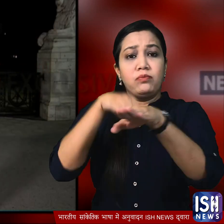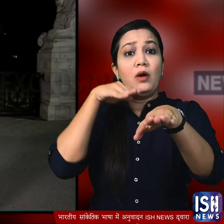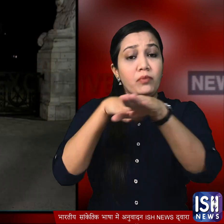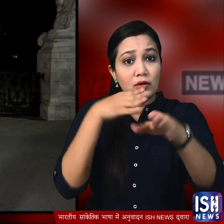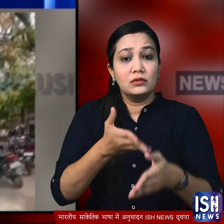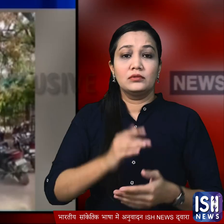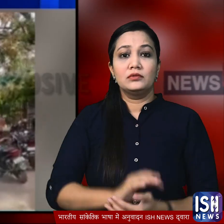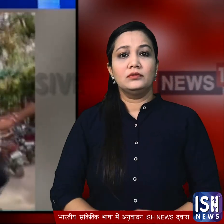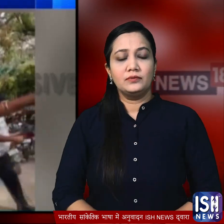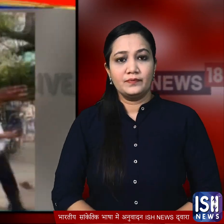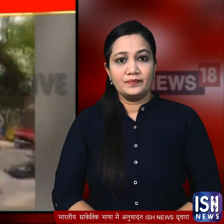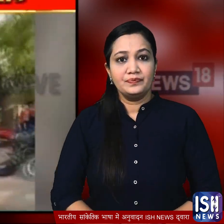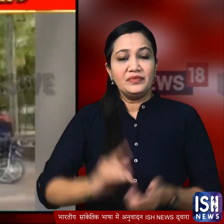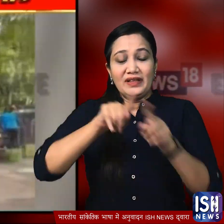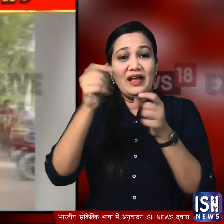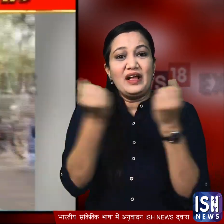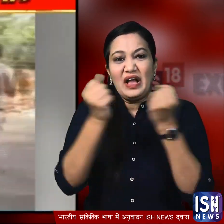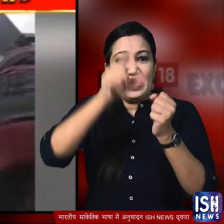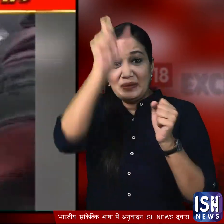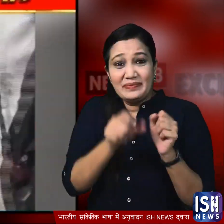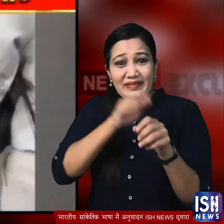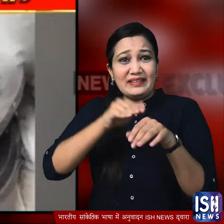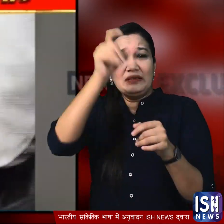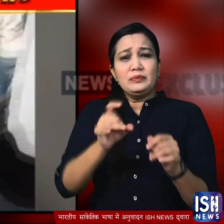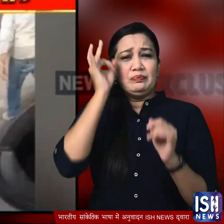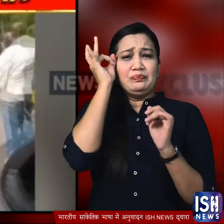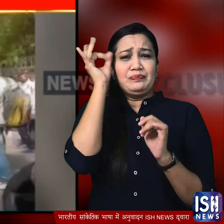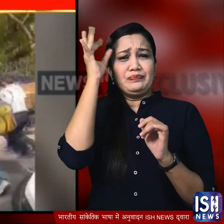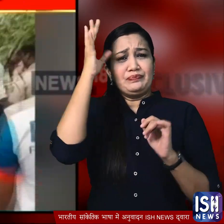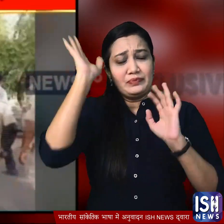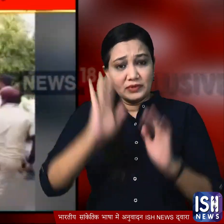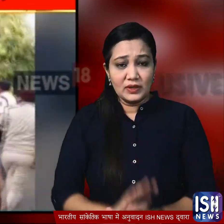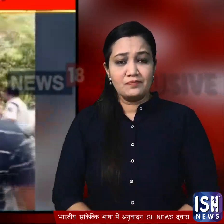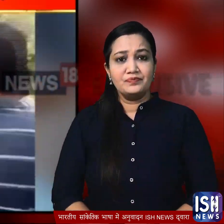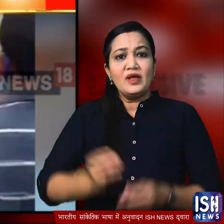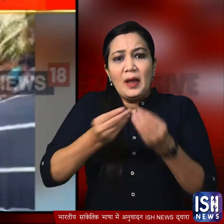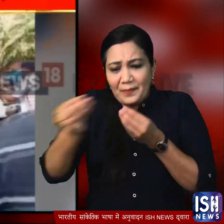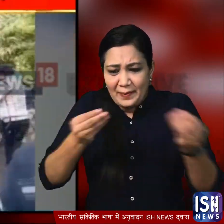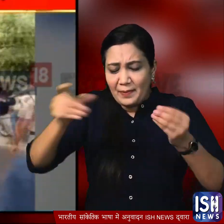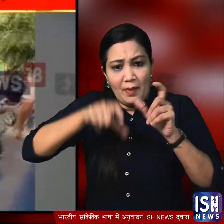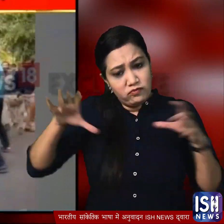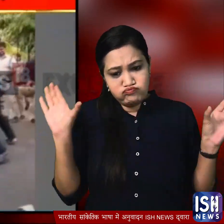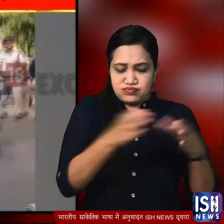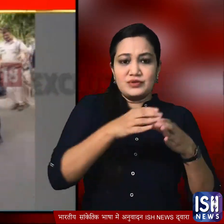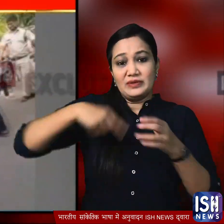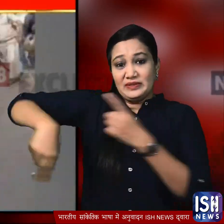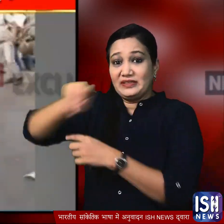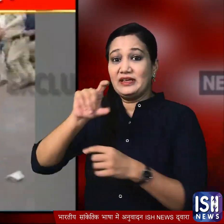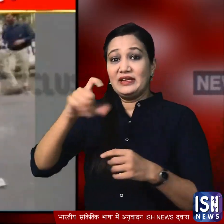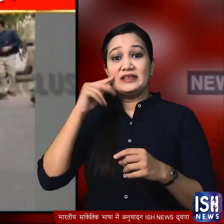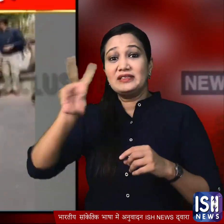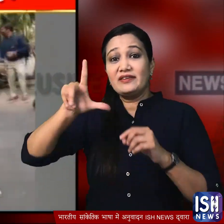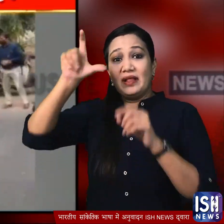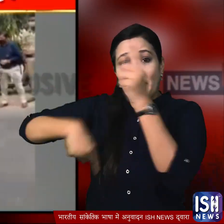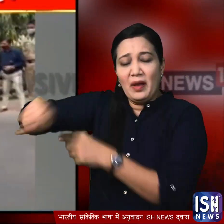गईं, जिससे उस कार के ड्राइवर का गुस्सा 7वें आसमान पर पहुंच गया और वो आसपास के कुछ लोगों के साथ मिलकर सिविल